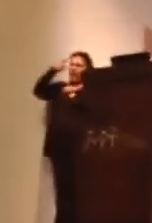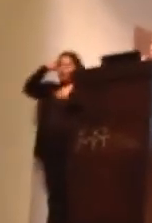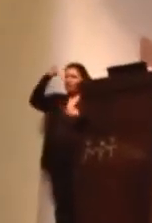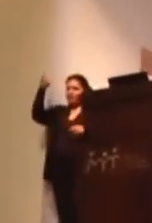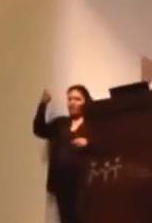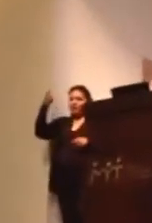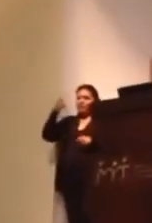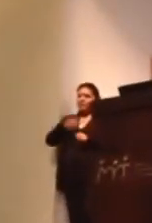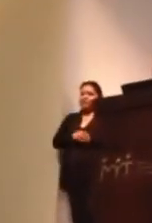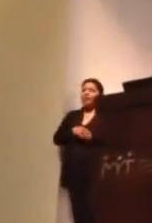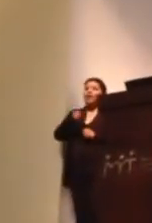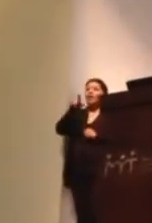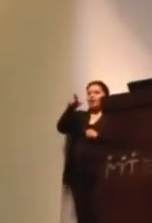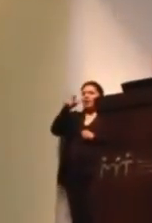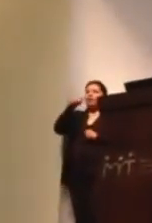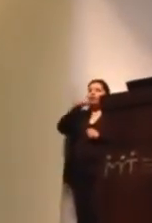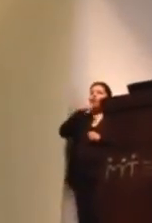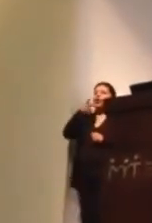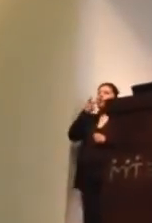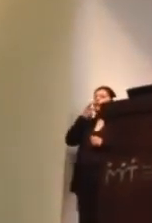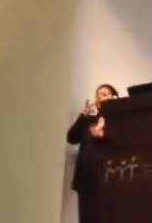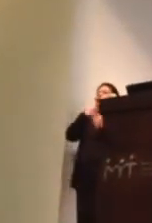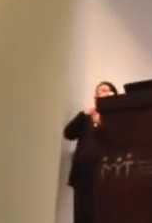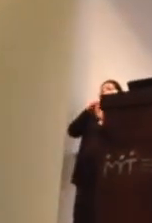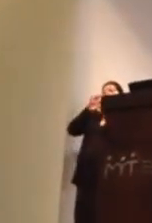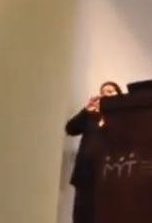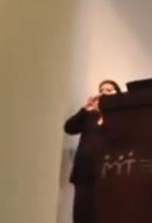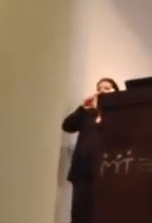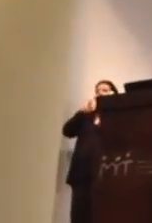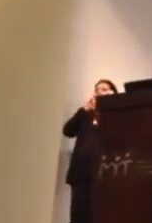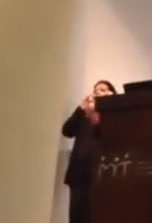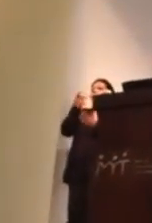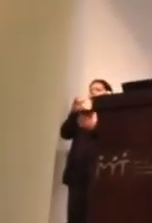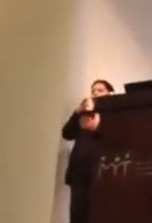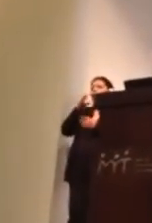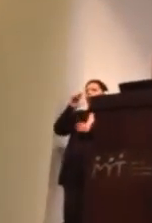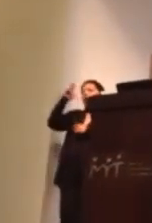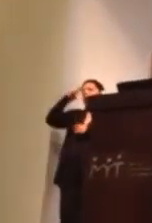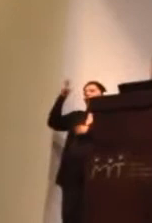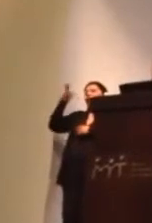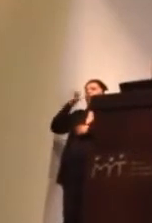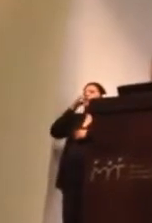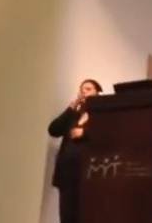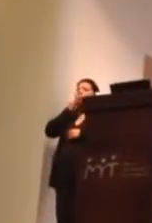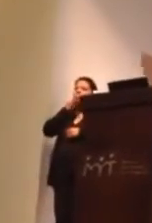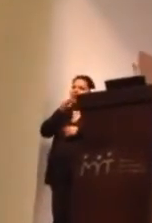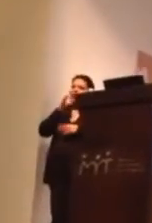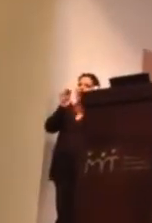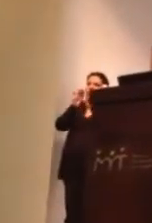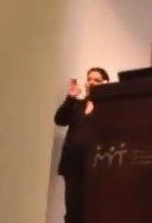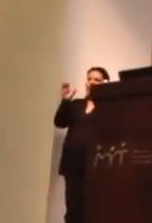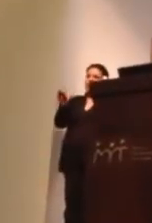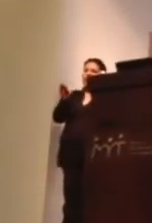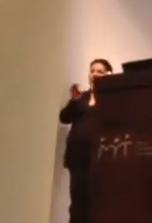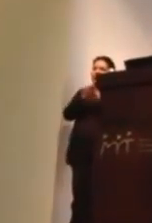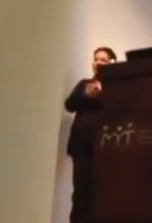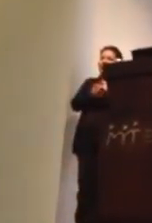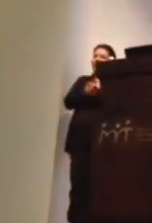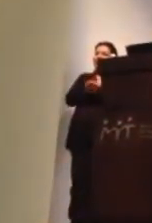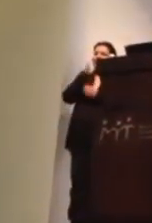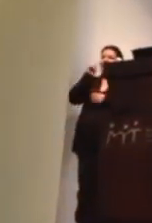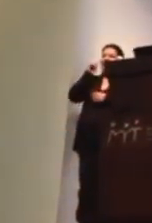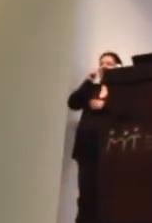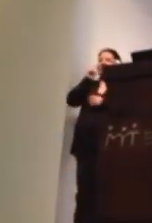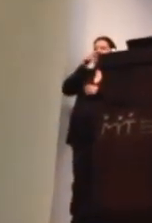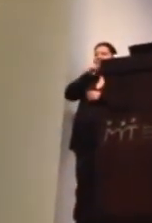Si tú tienes el mismo tono de voz todo el día, hola niños, ¿cómo están? No sé qué dice. Mira, aquí ya se me durmió uno, por ejemplo, ya